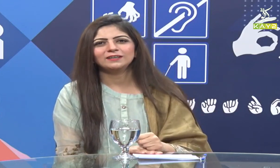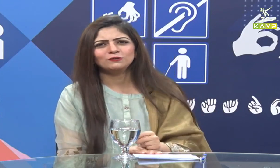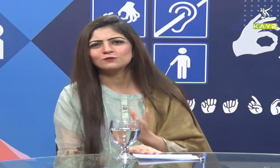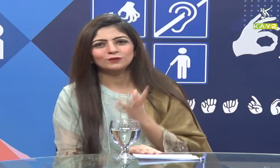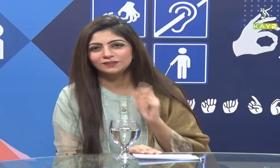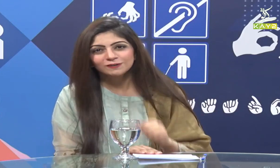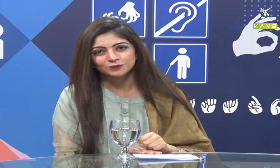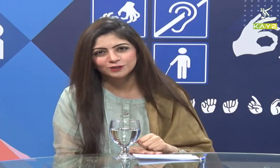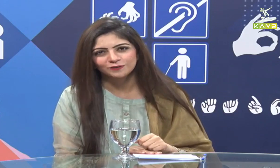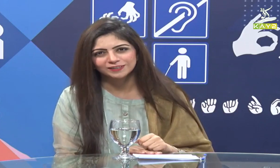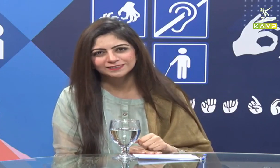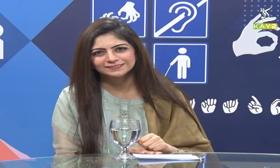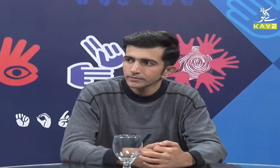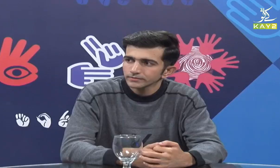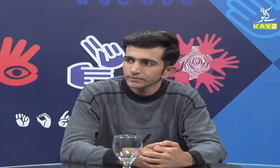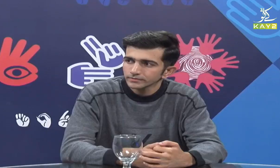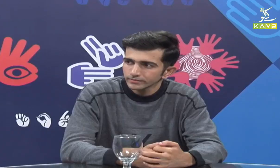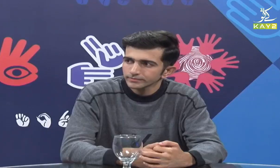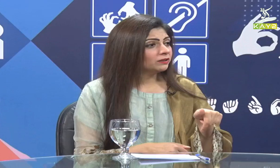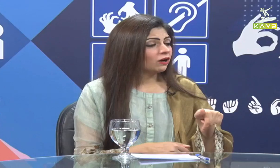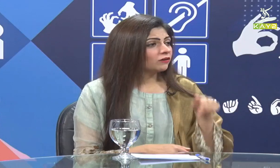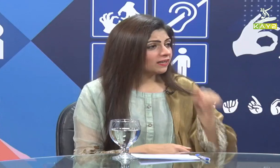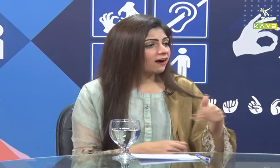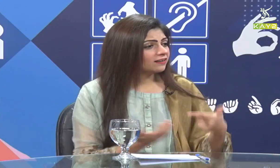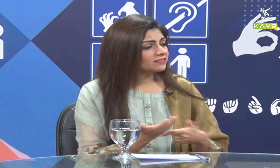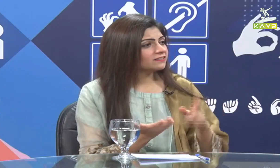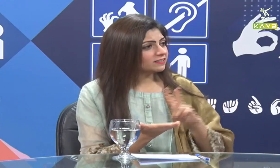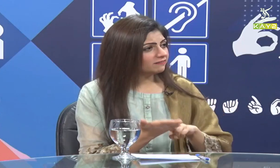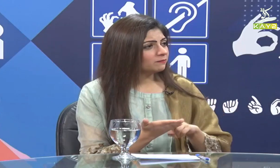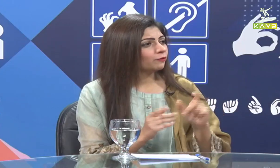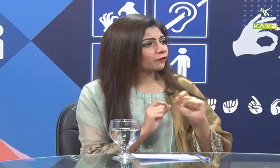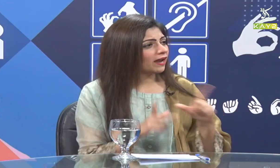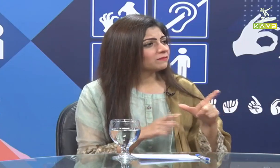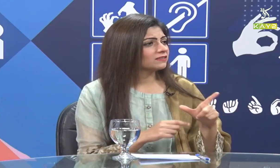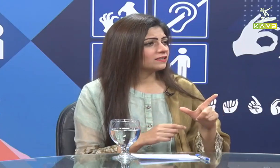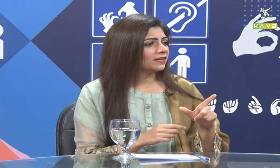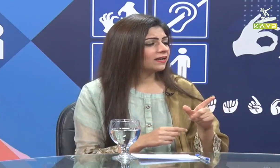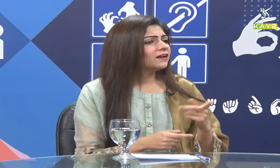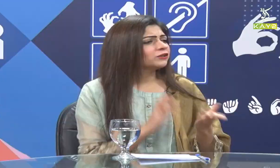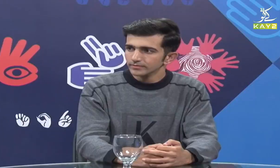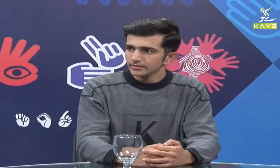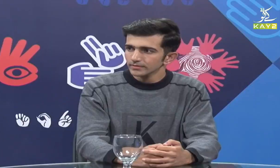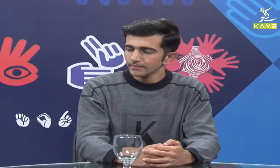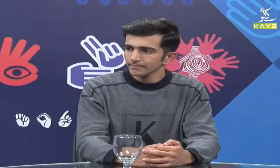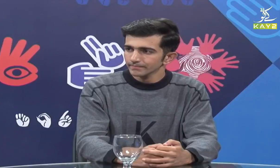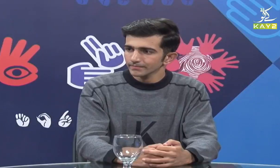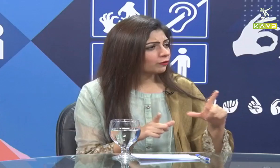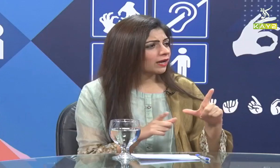तो उसको कितनी खुशी होगी। अच्छा, मुझे ये बताओ कि आज इस टीवी प्रोग्राम के ज़रिए, क्योंकि जो पिछले भी प्रोग्राम